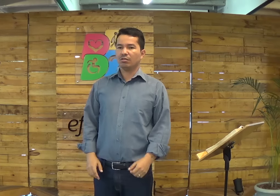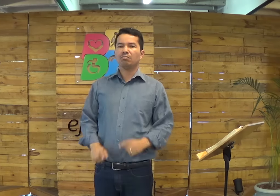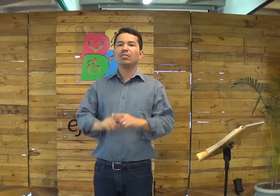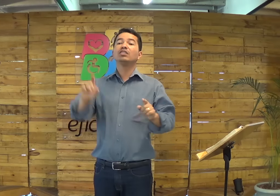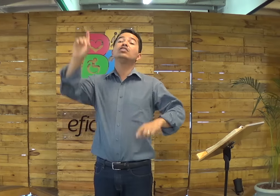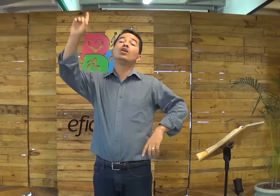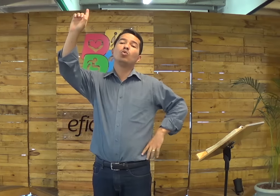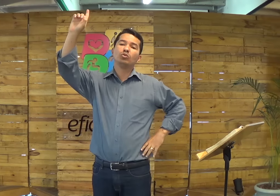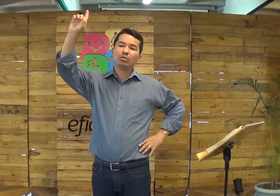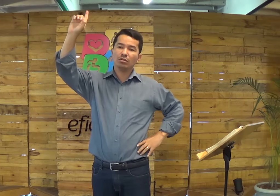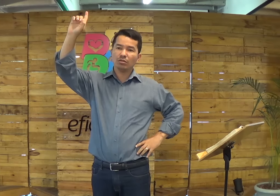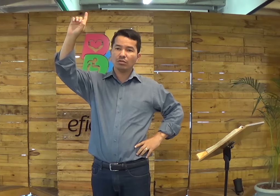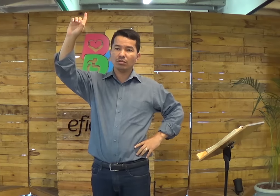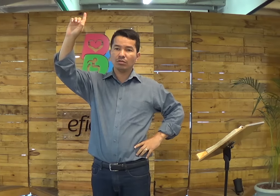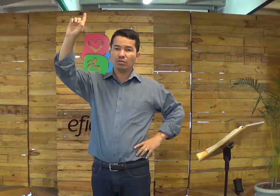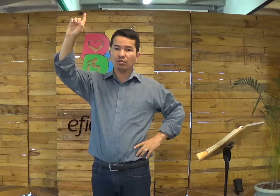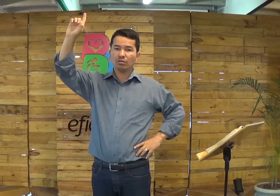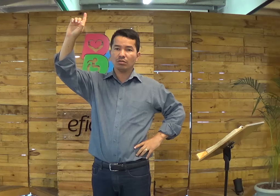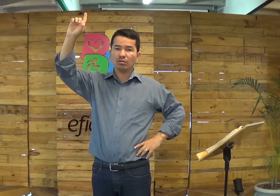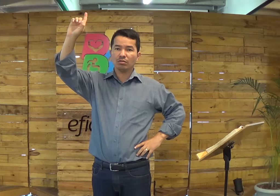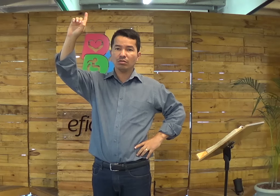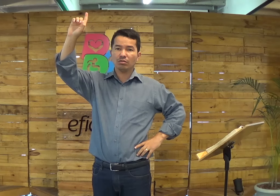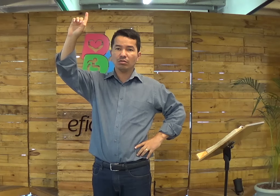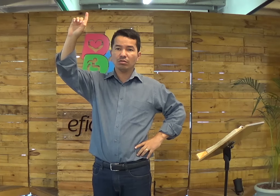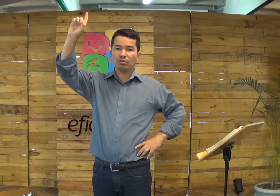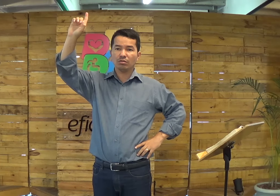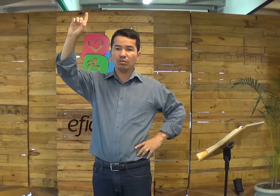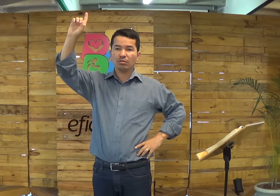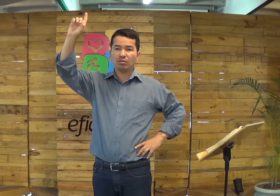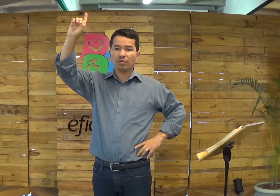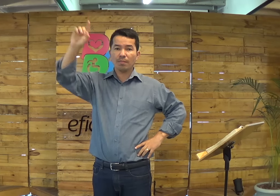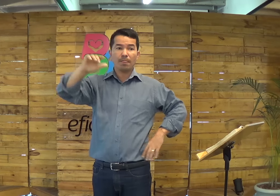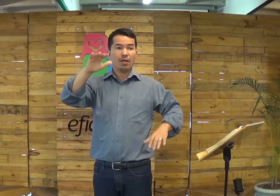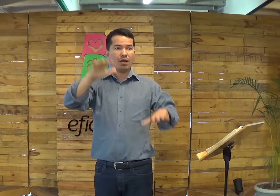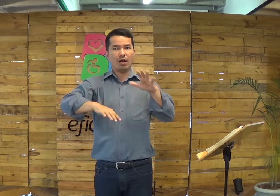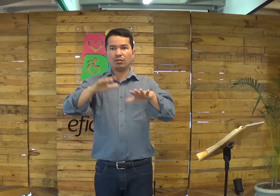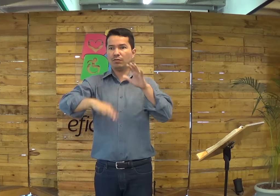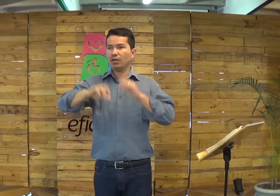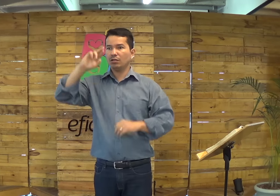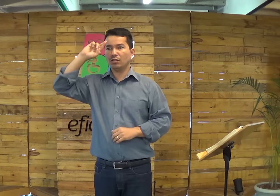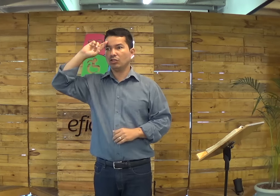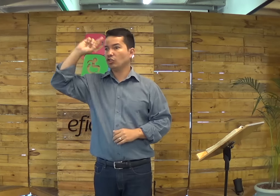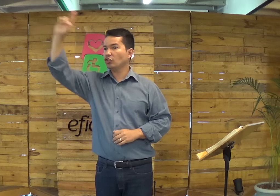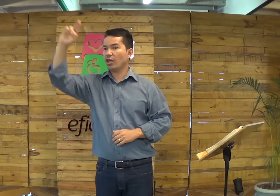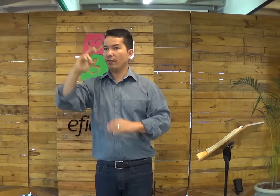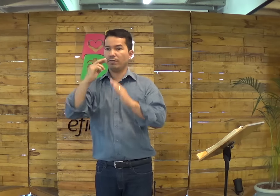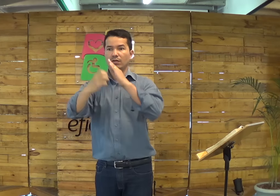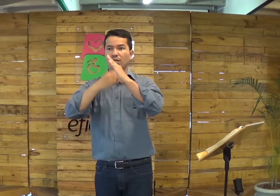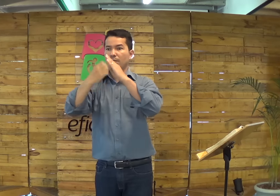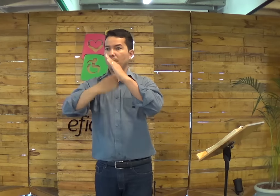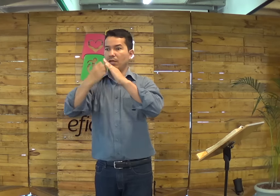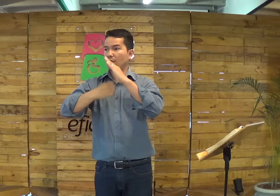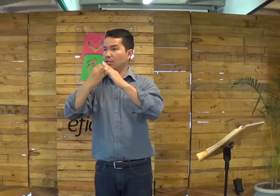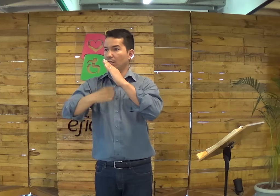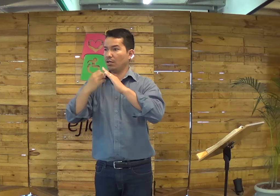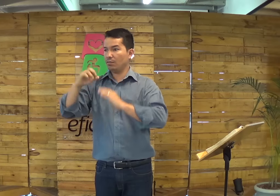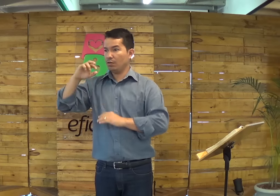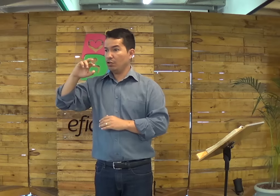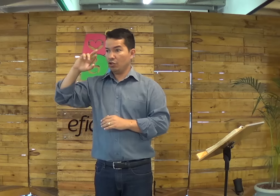mas e Deus né Às vezes o seu chefe lá na sua